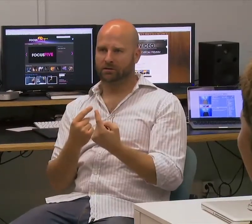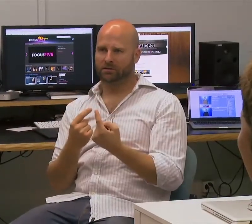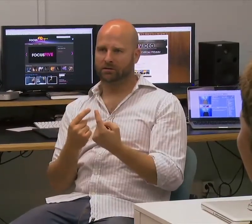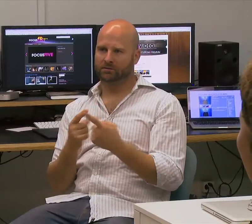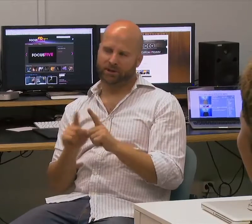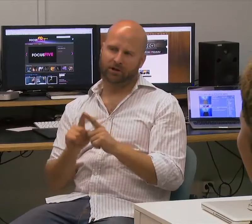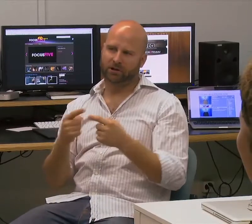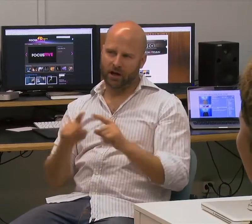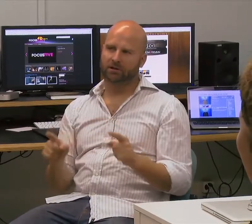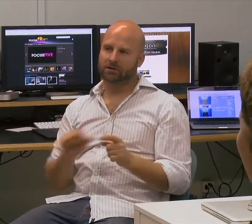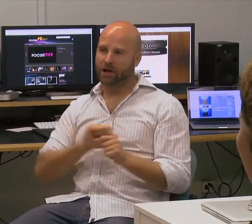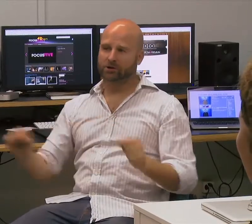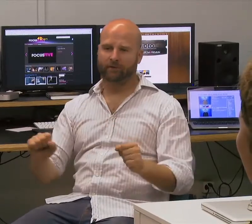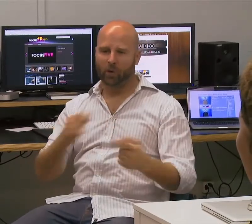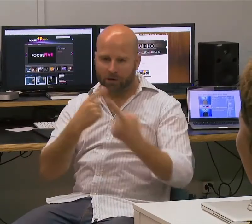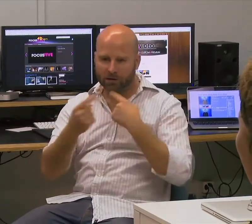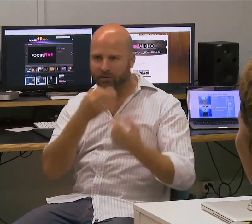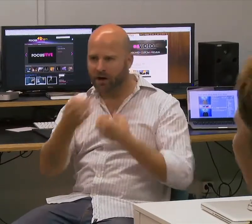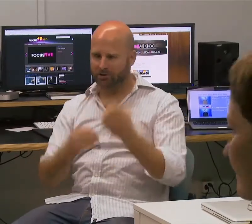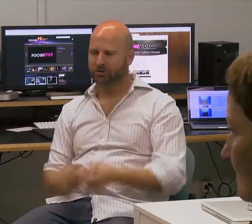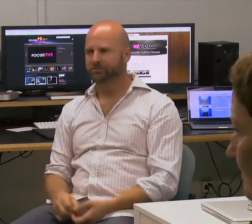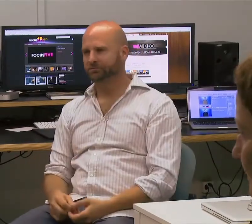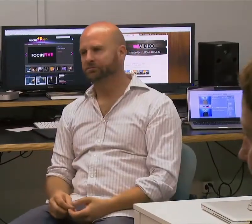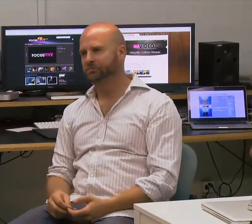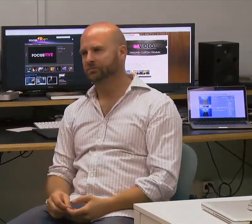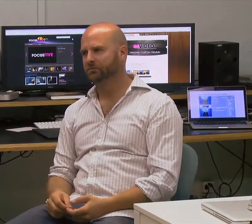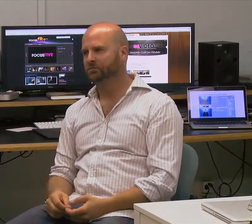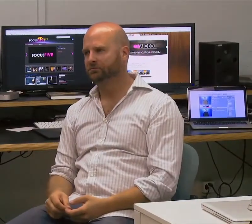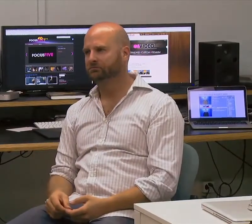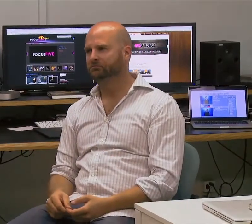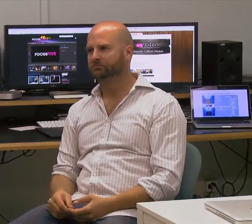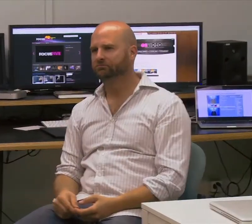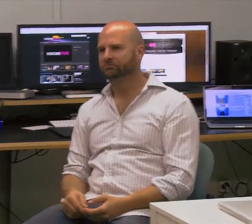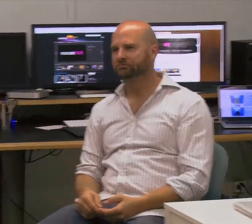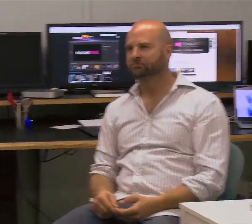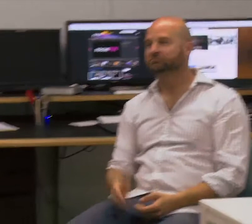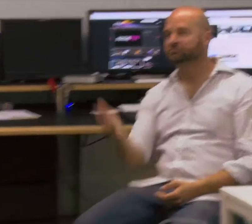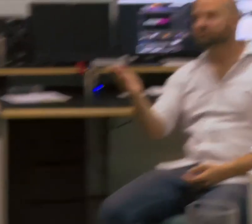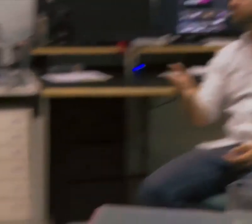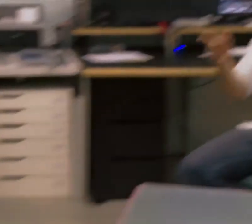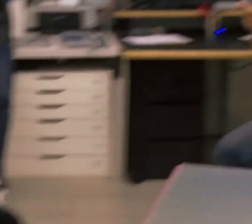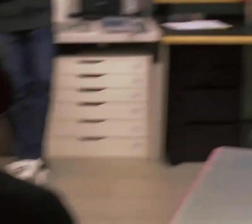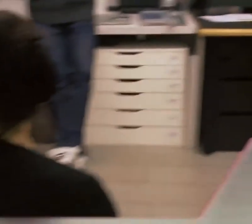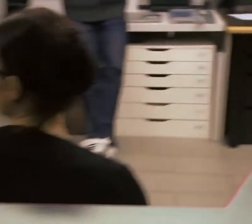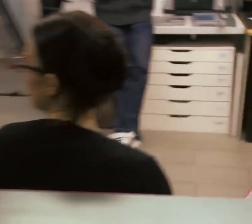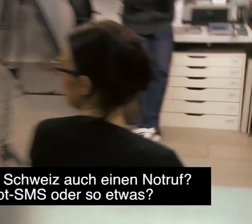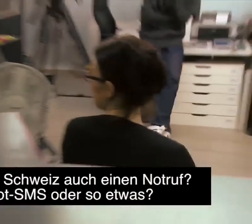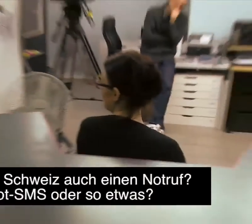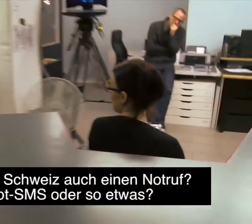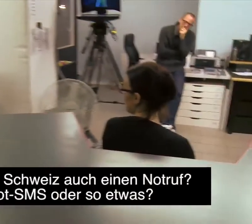Dialog führen. Das kann sofort dann geschehen, das ist natürlich schon super. Gibt es in der Schweiz auch